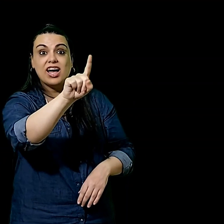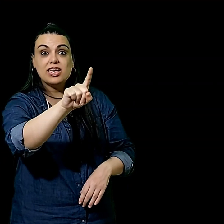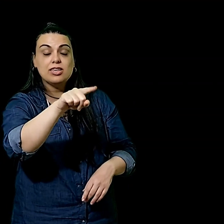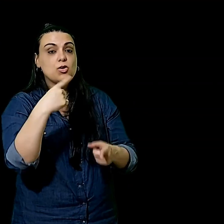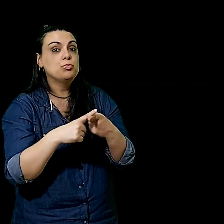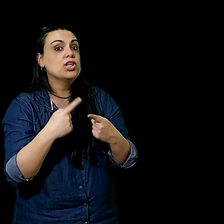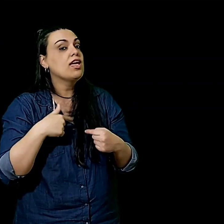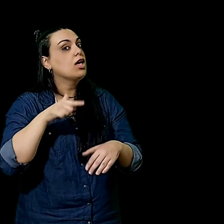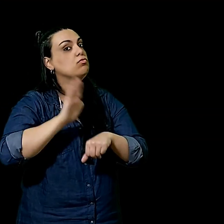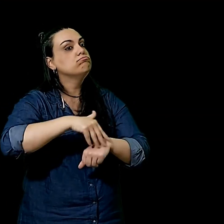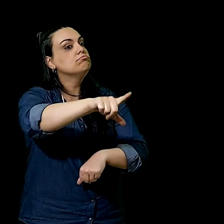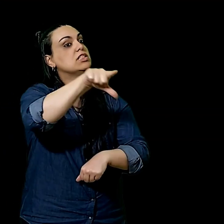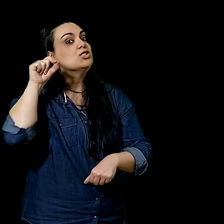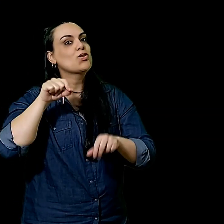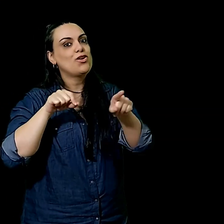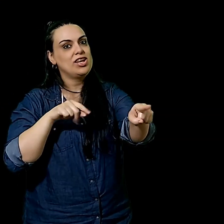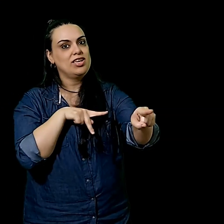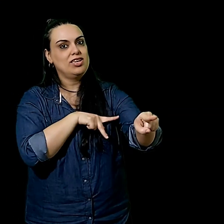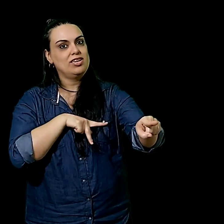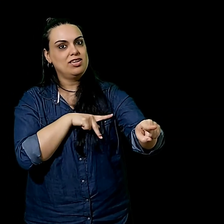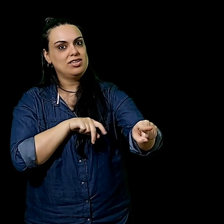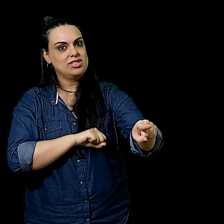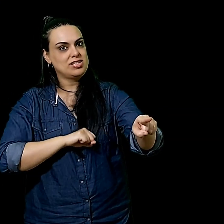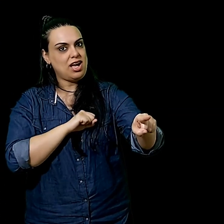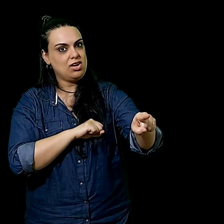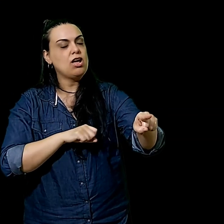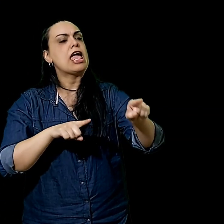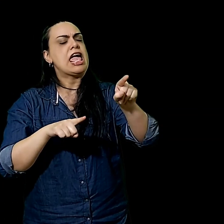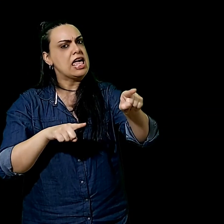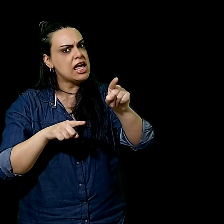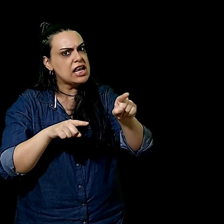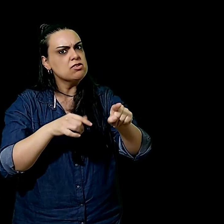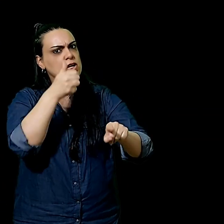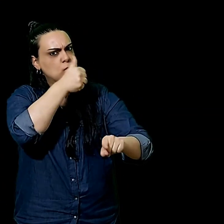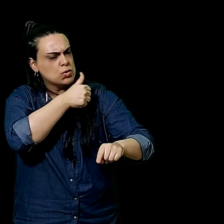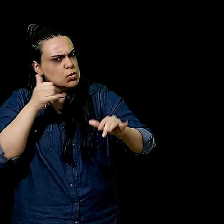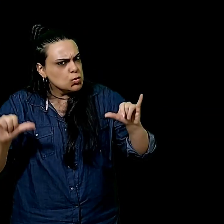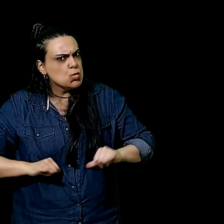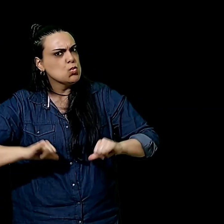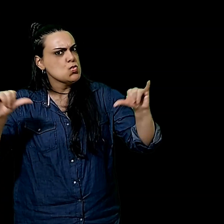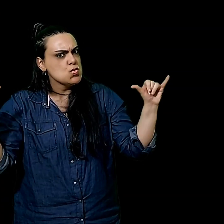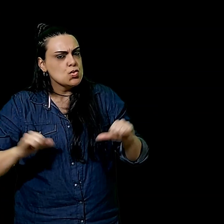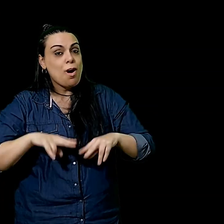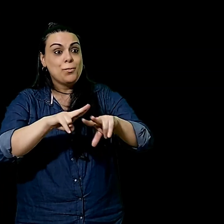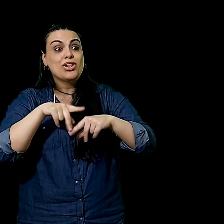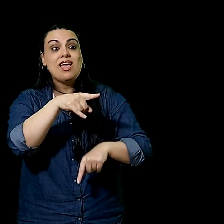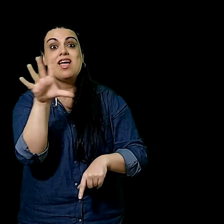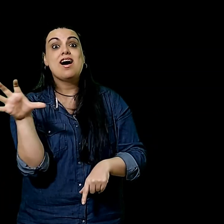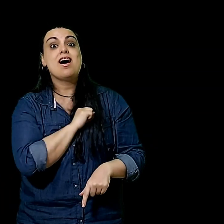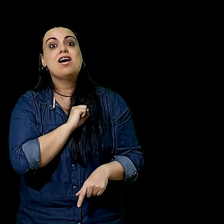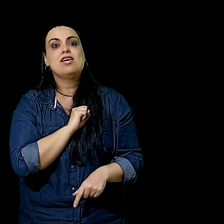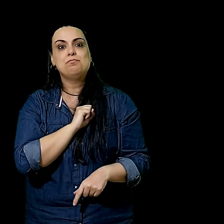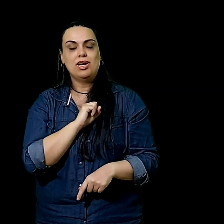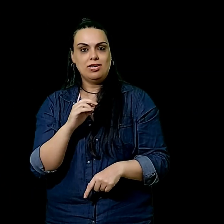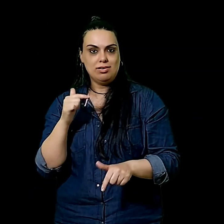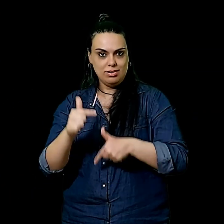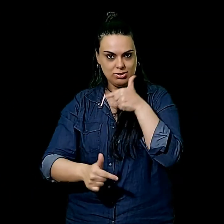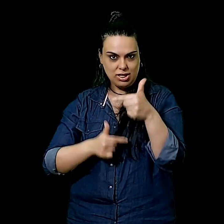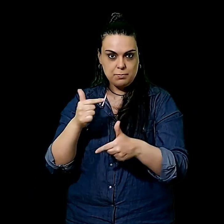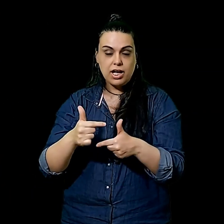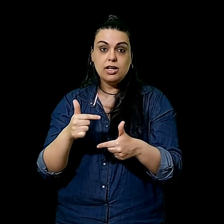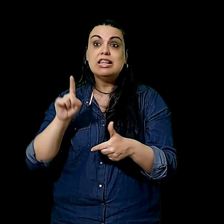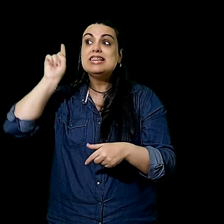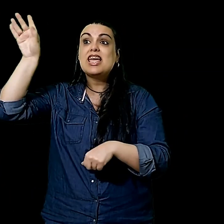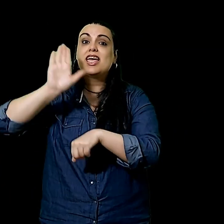mim um vaso escolhido, e muito vai padecer por amor à minha obra. Ou seja, eu escolhi Saulo. E a gente